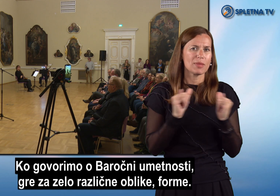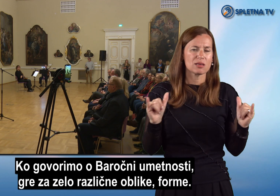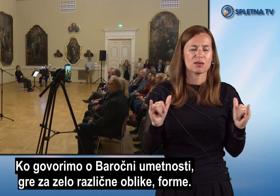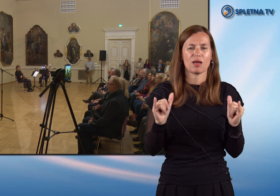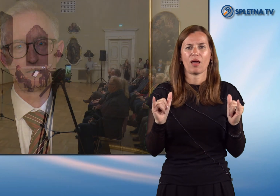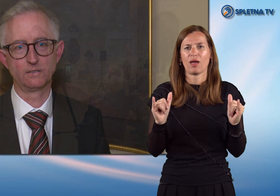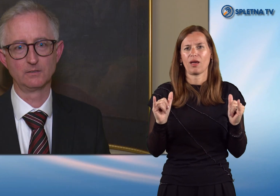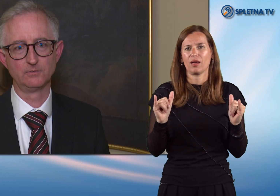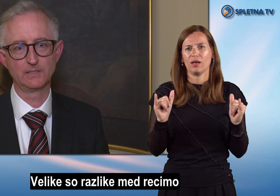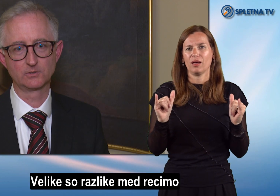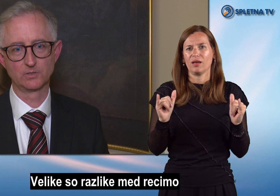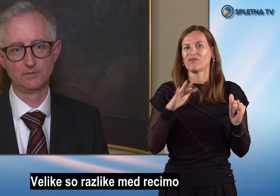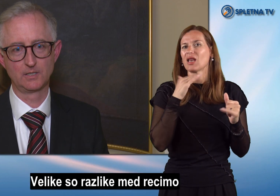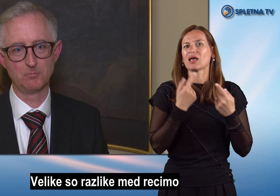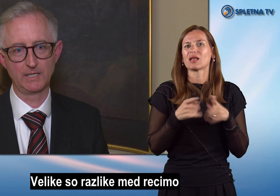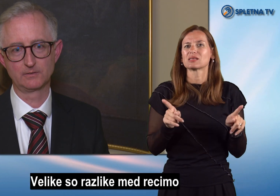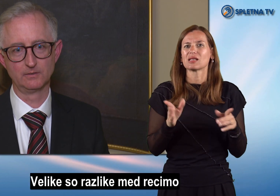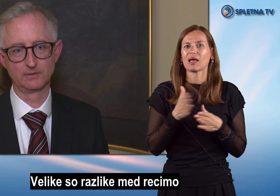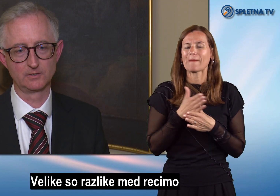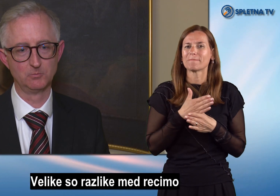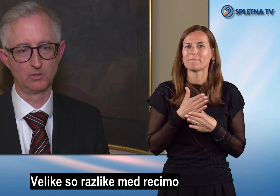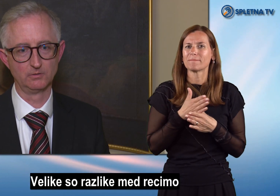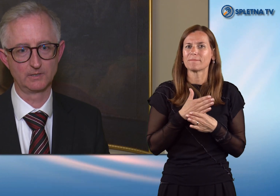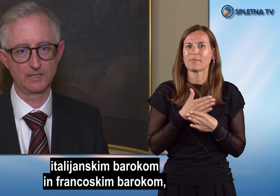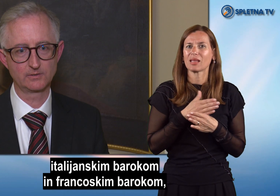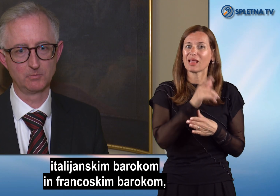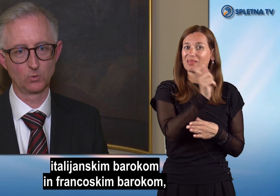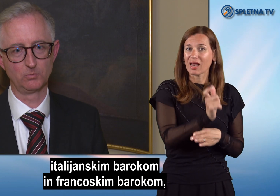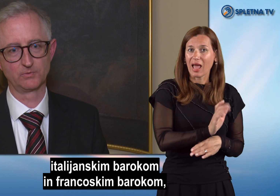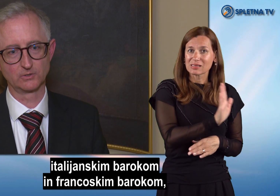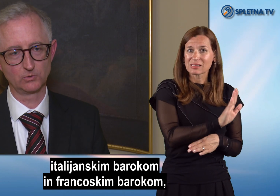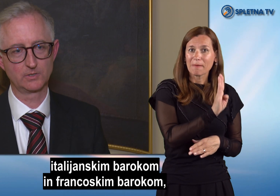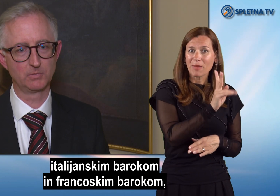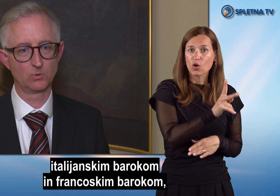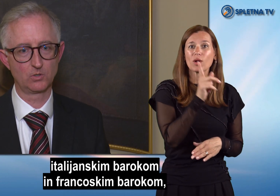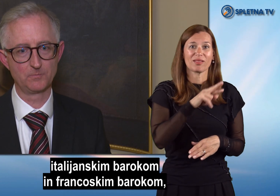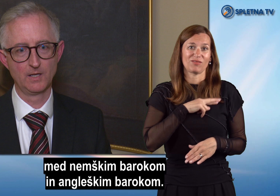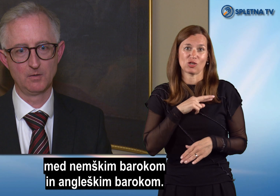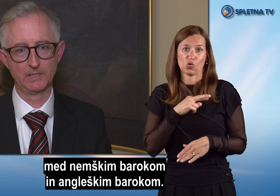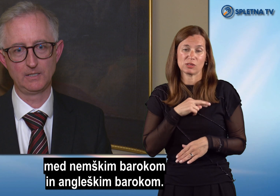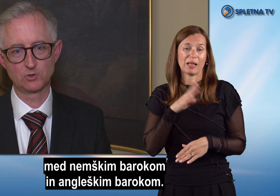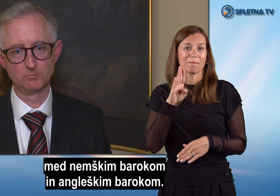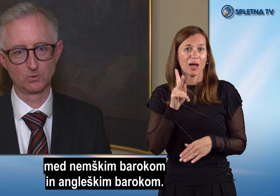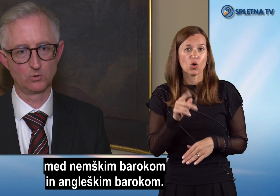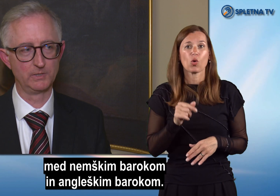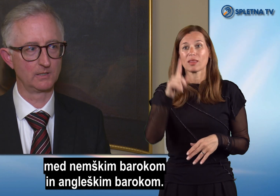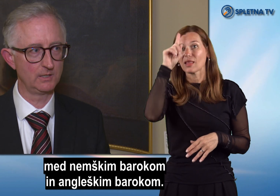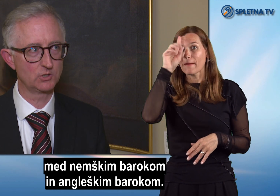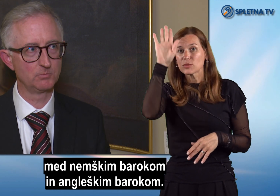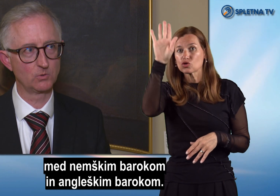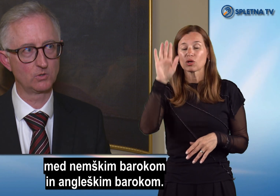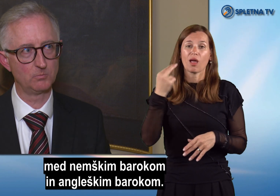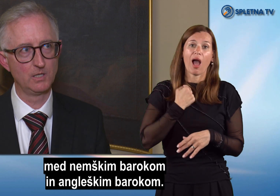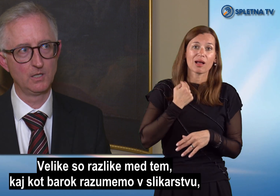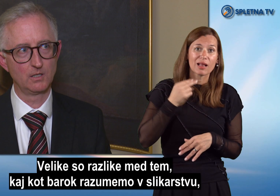oblike, forme. Velike so razlike med recimo italijanskim barokom in francoskim barokom, med nemškim barokom in